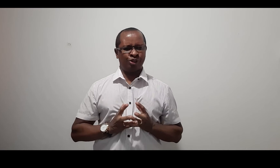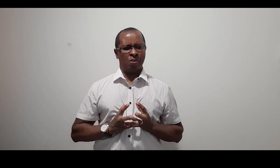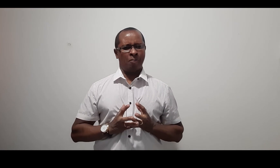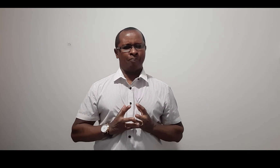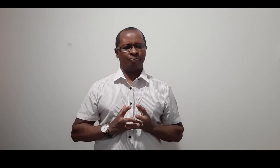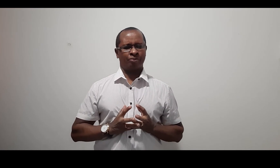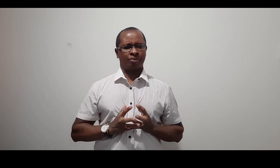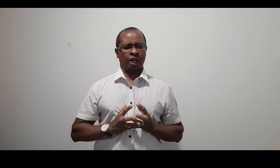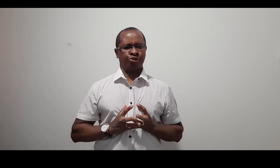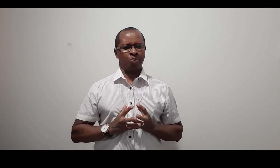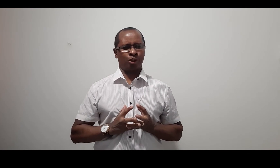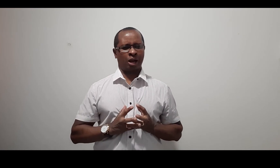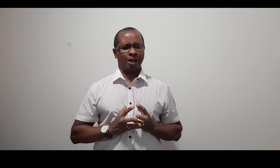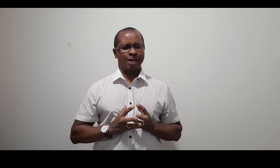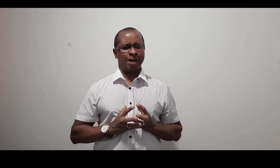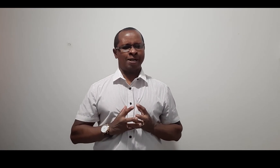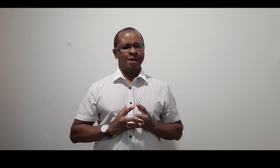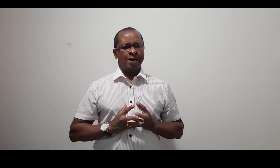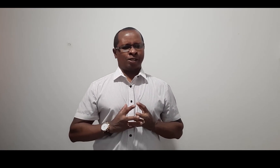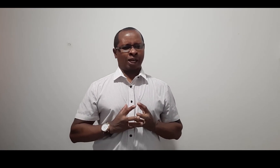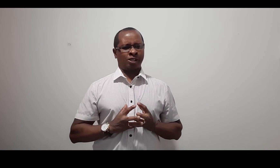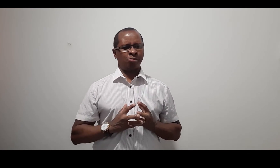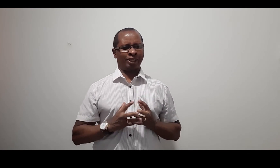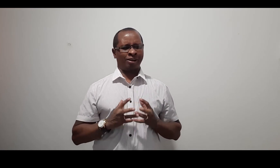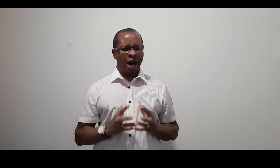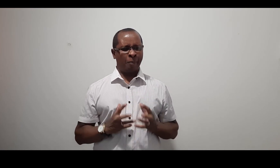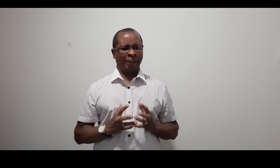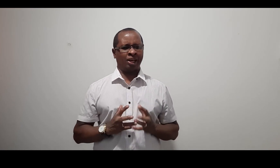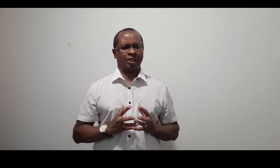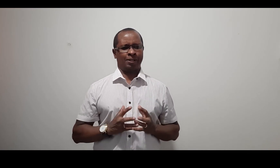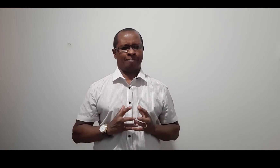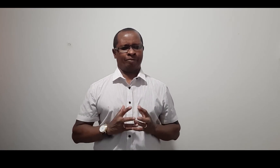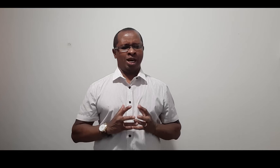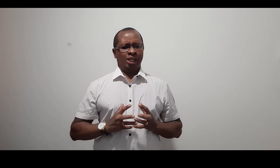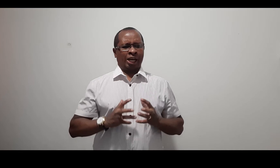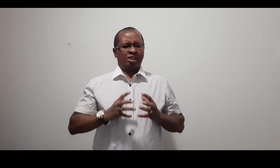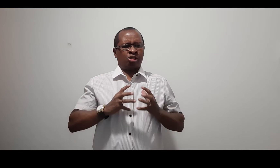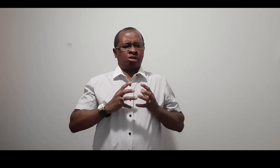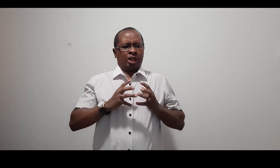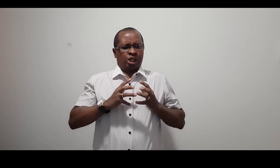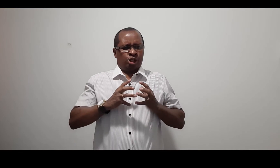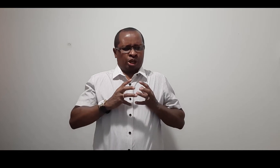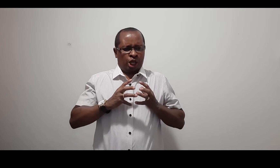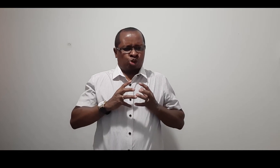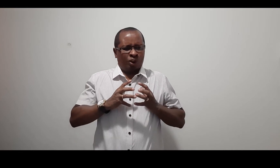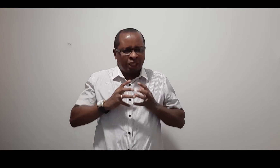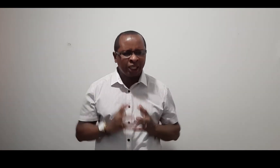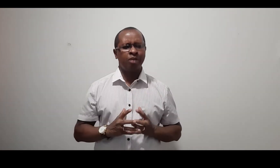fonao telefony portable anankiray zay tsy mety rano batery zay tsy réseau illimité